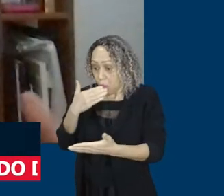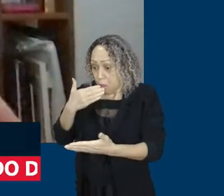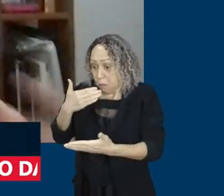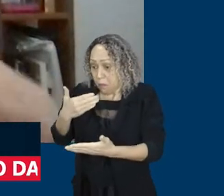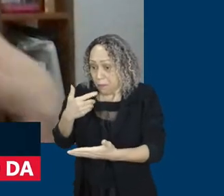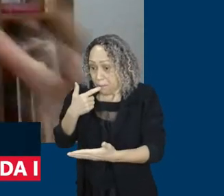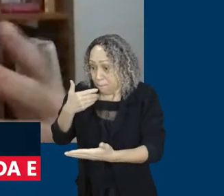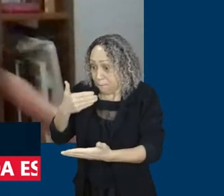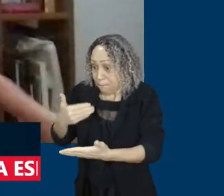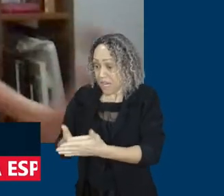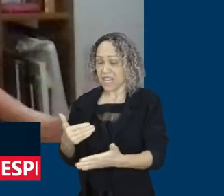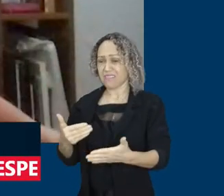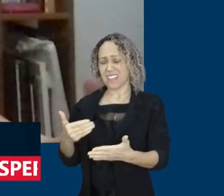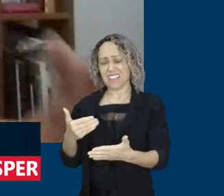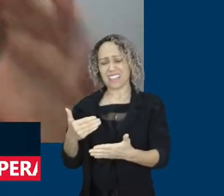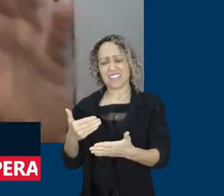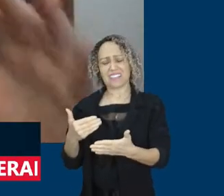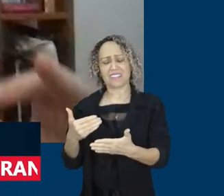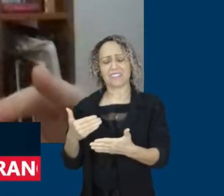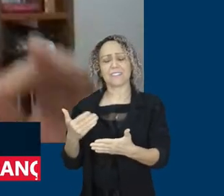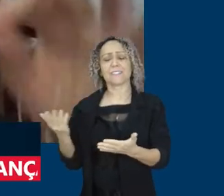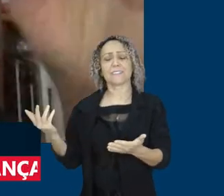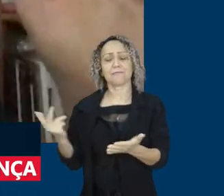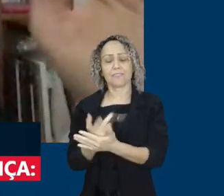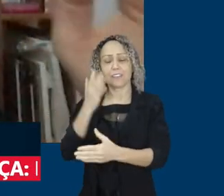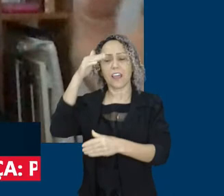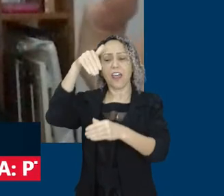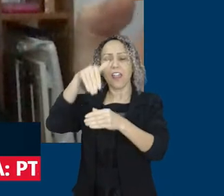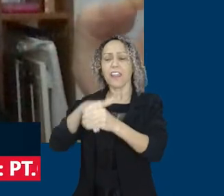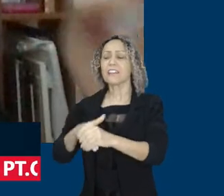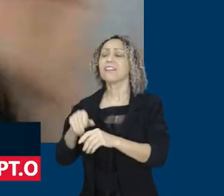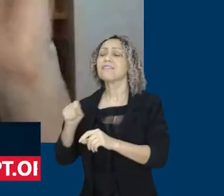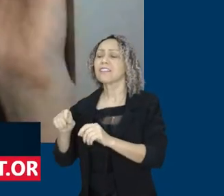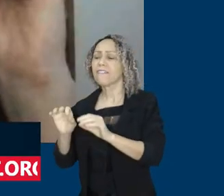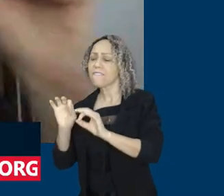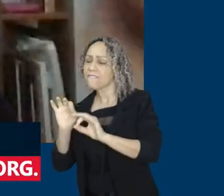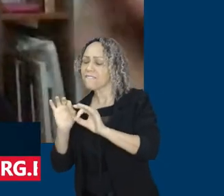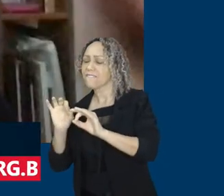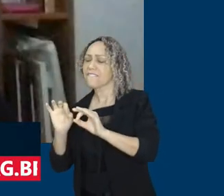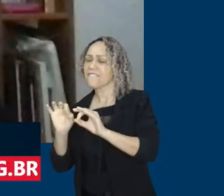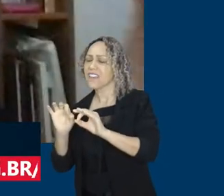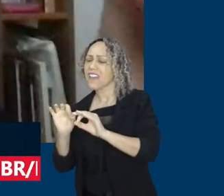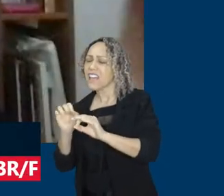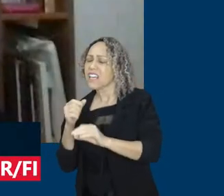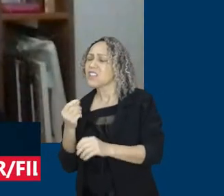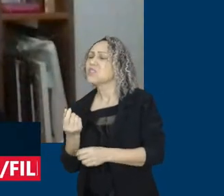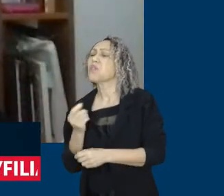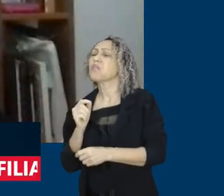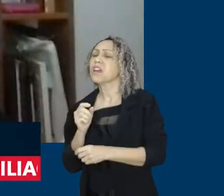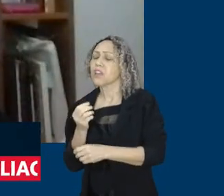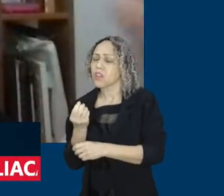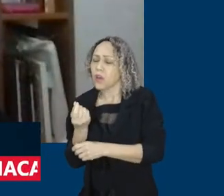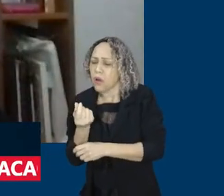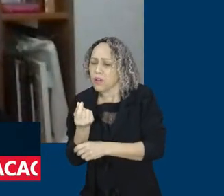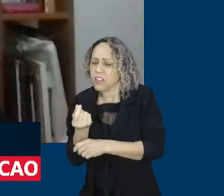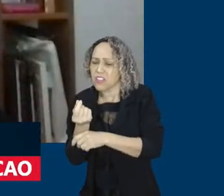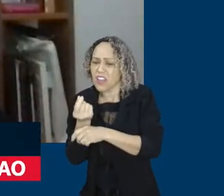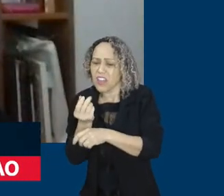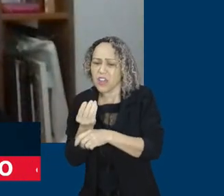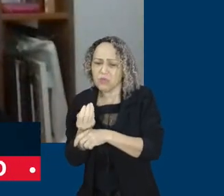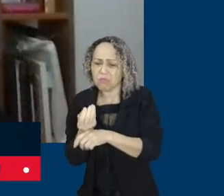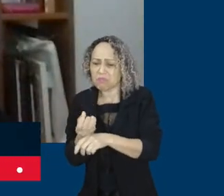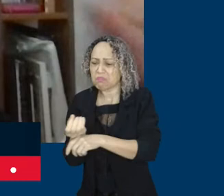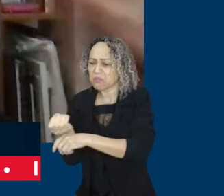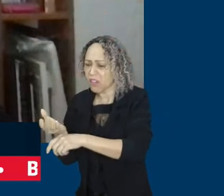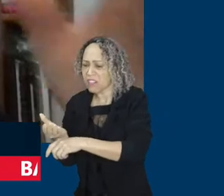reestruturam, né, e soltam isso que você falou, é só um dinheiro, e não dá nenhuma segurança e nenhuma estabilidade